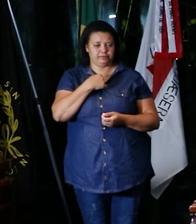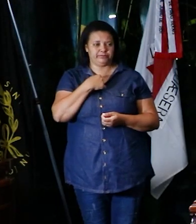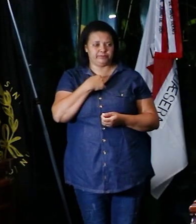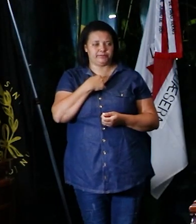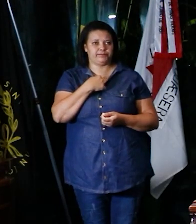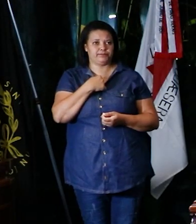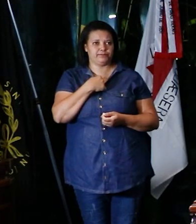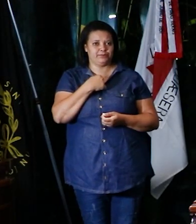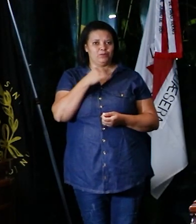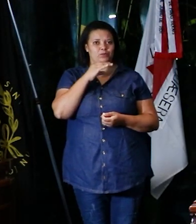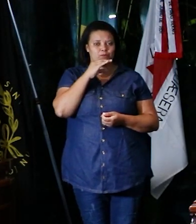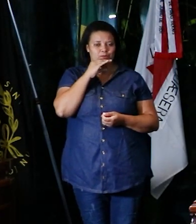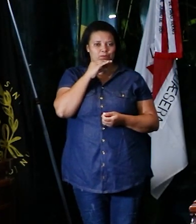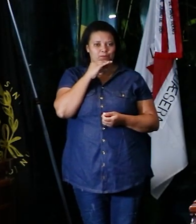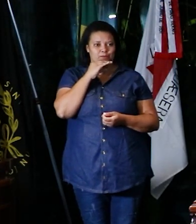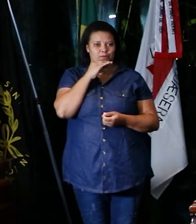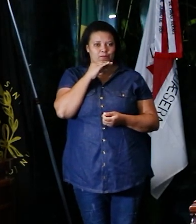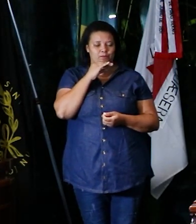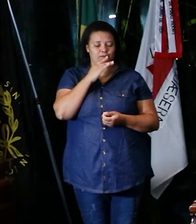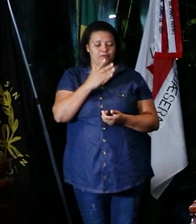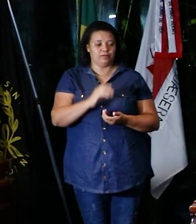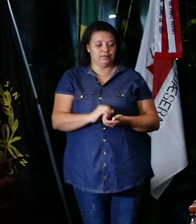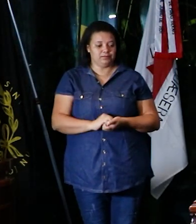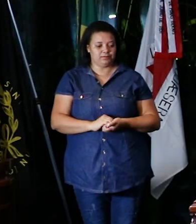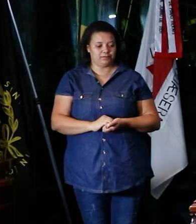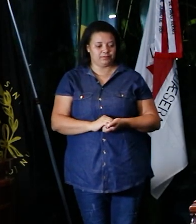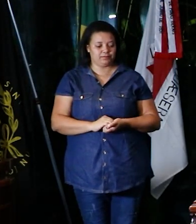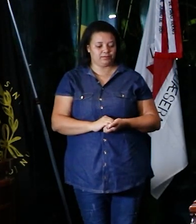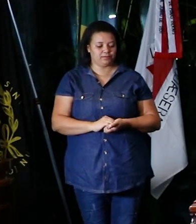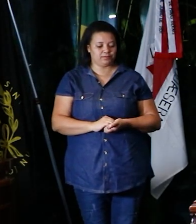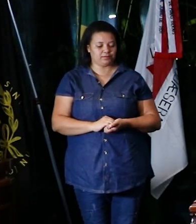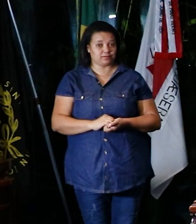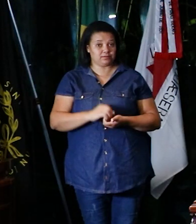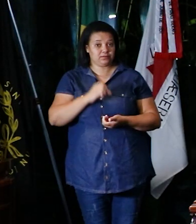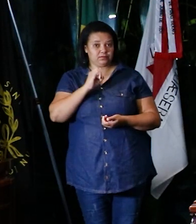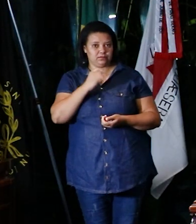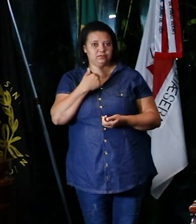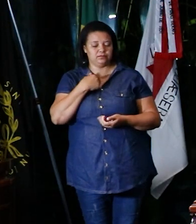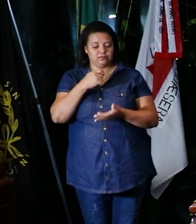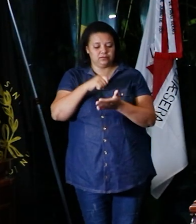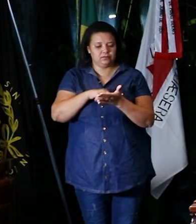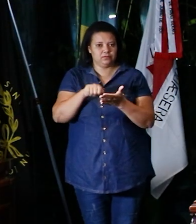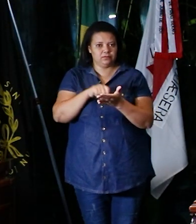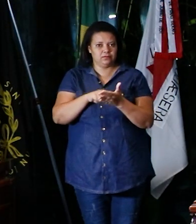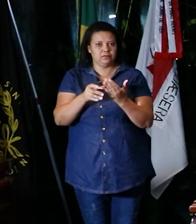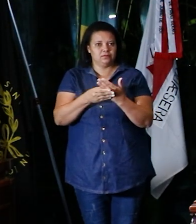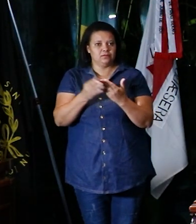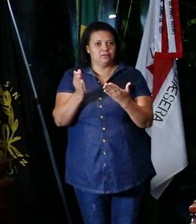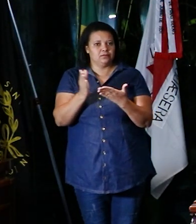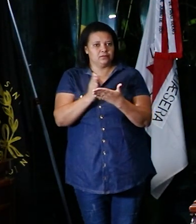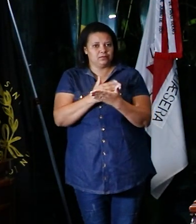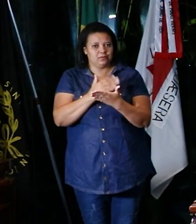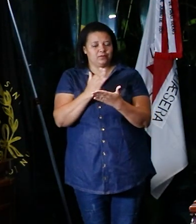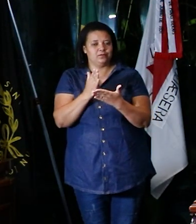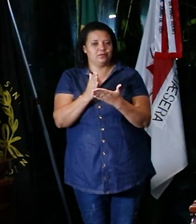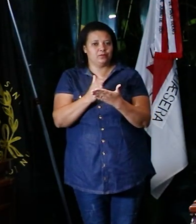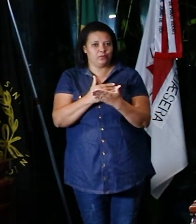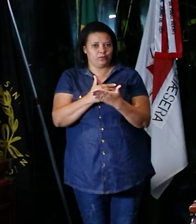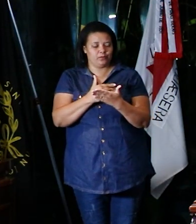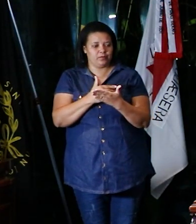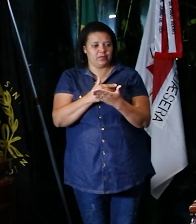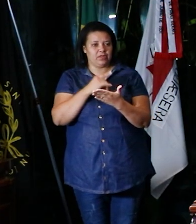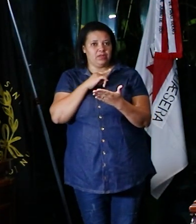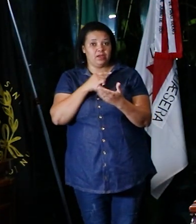só para dar força ao argumento, se eu escrevo um livro, deve existir